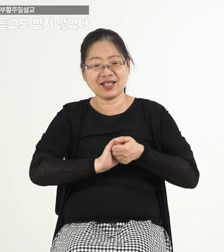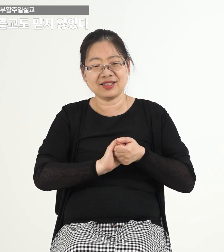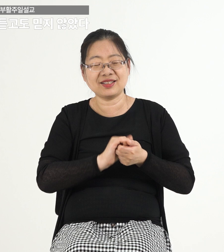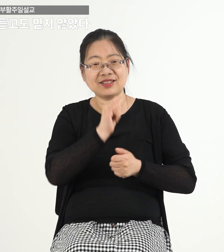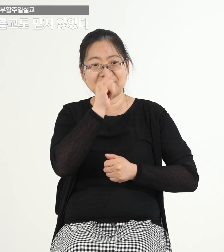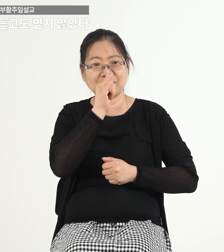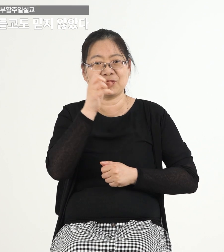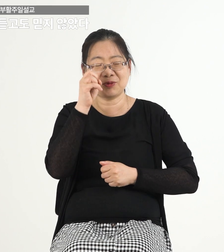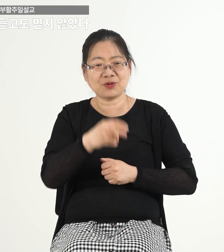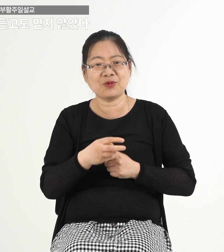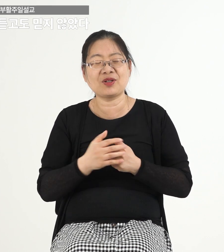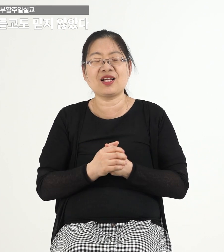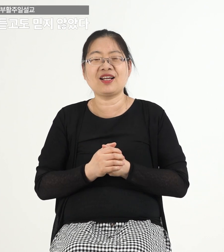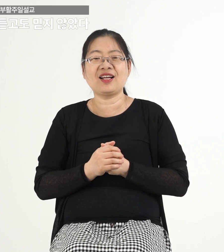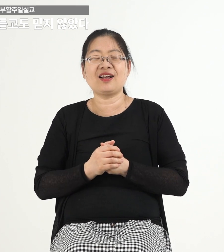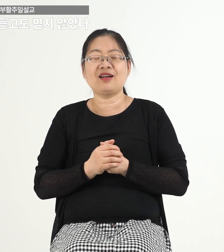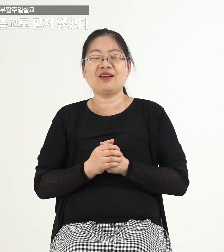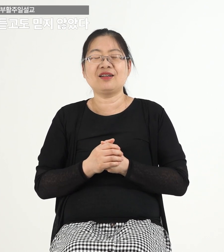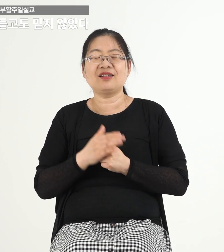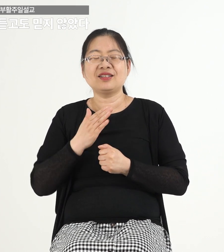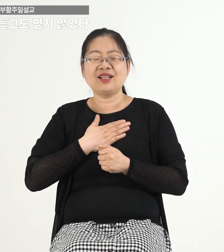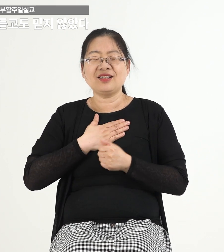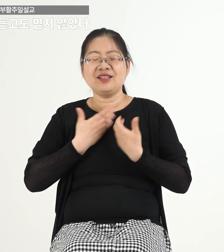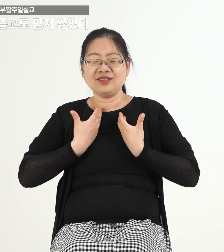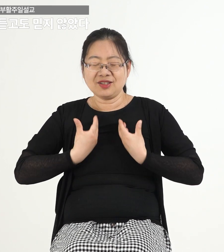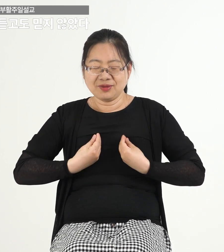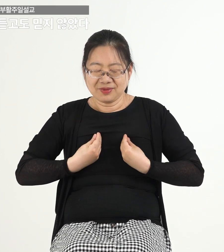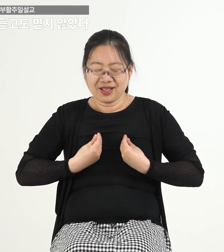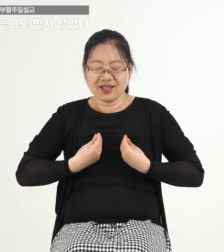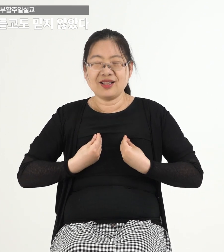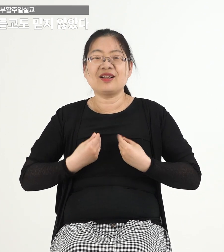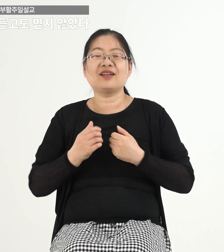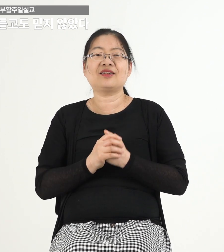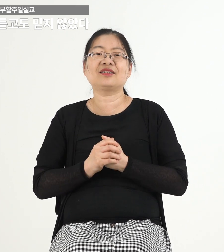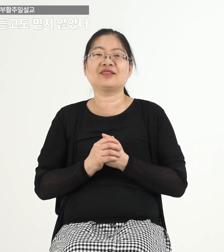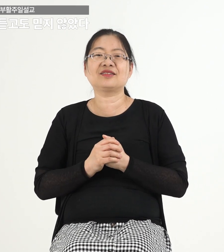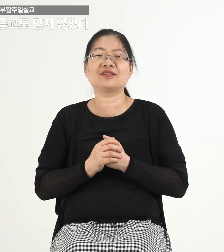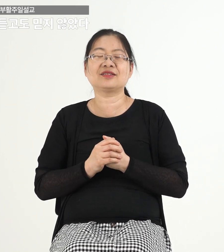존재이며 내가 얼마나 절망스러운 존재이며